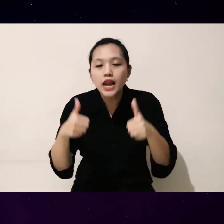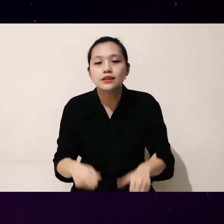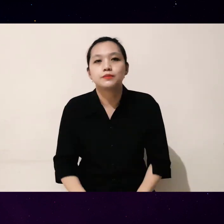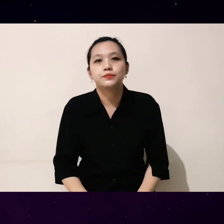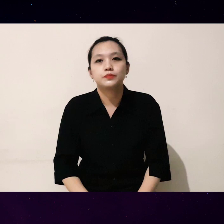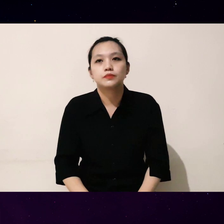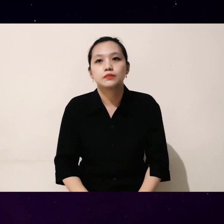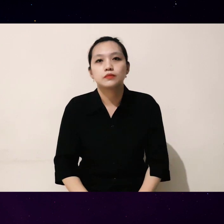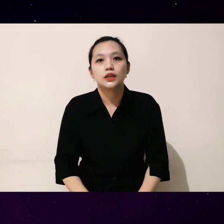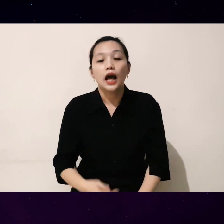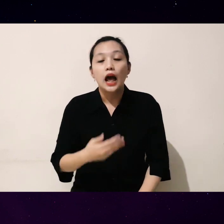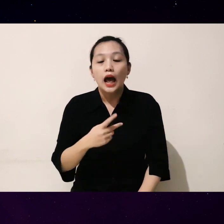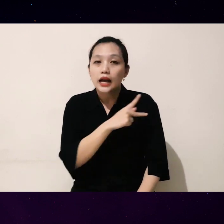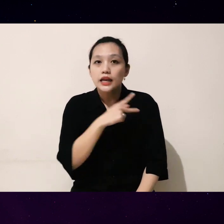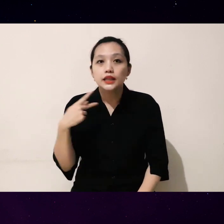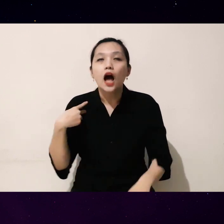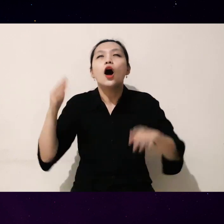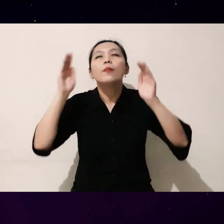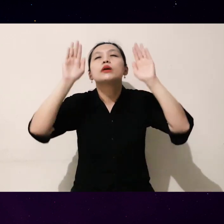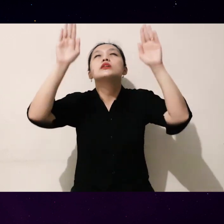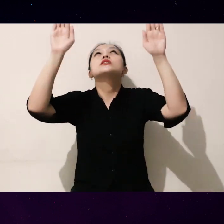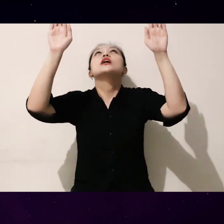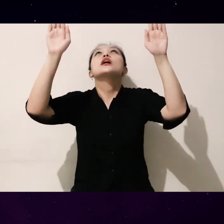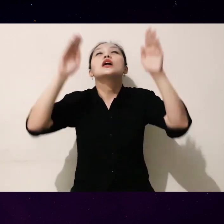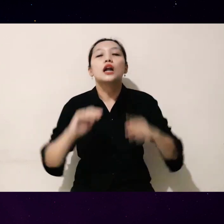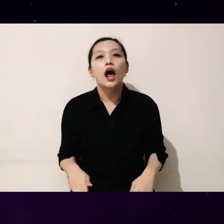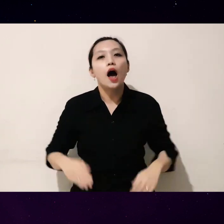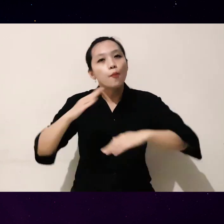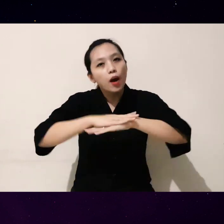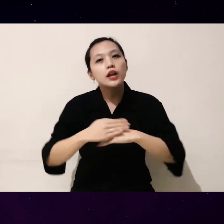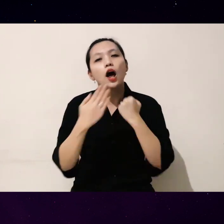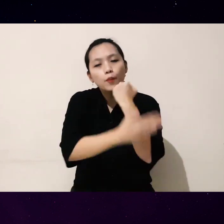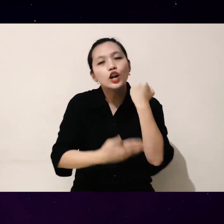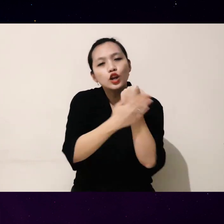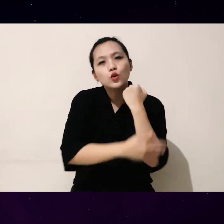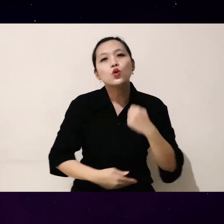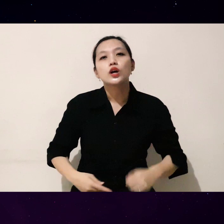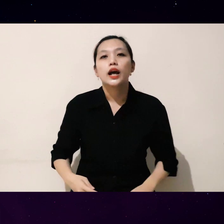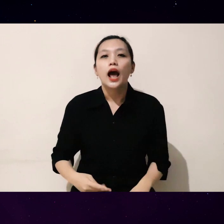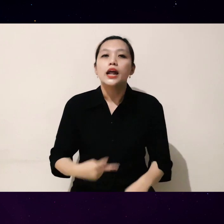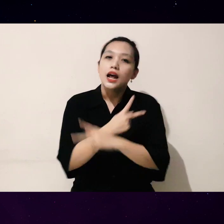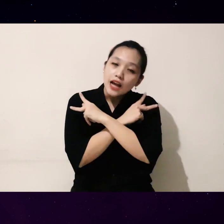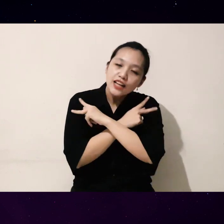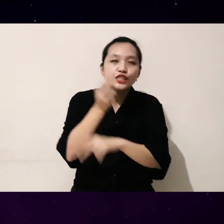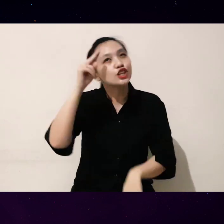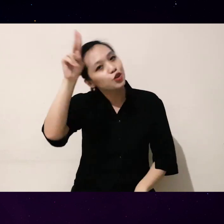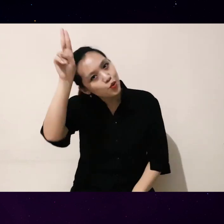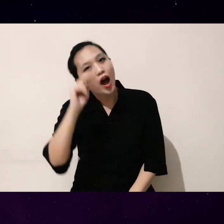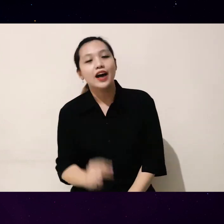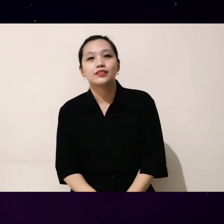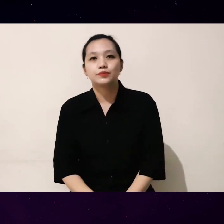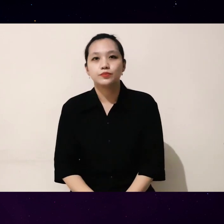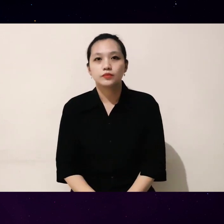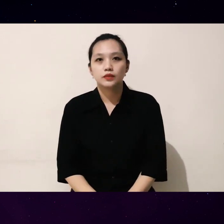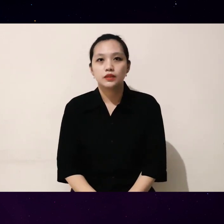adalah postur kita berserah dan percaya secara penuh kepada perlindungan dan kasih Tuhan.